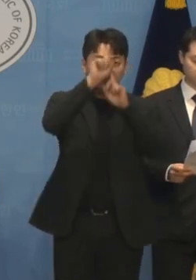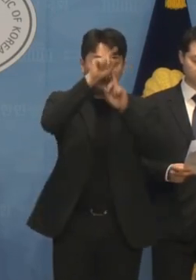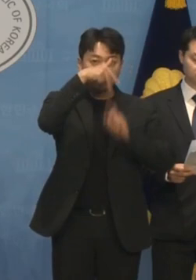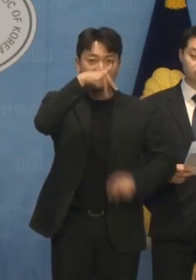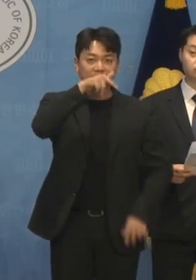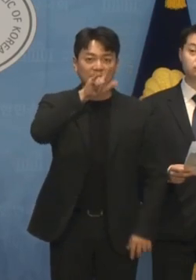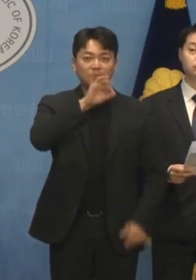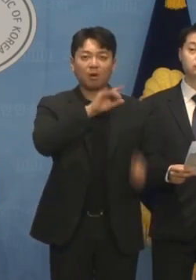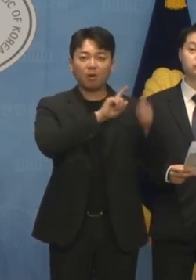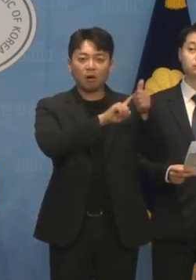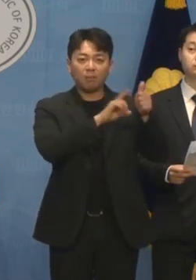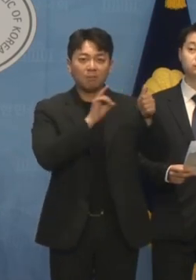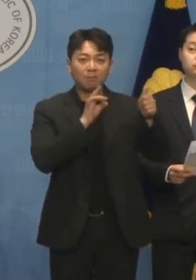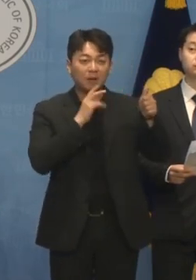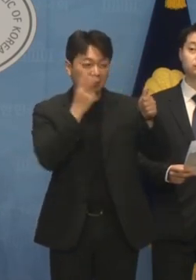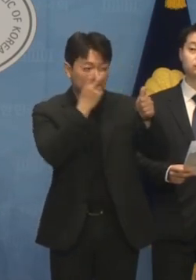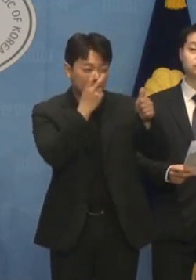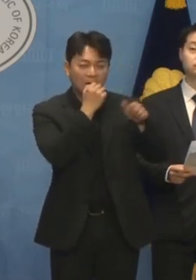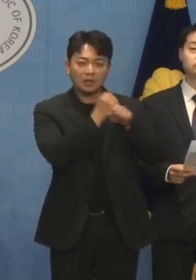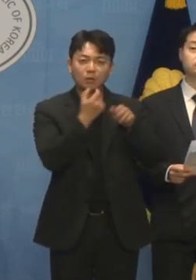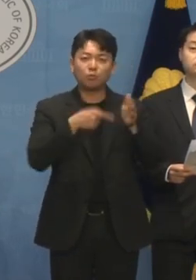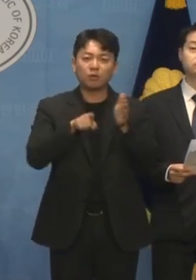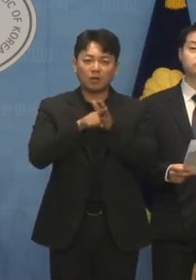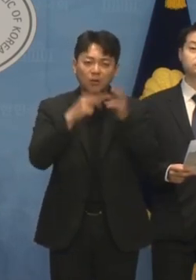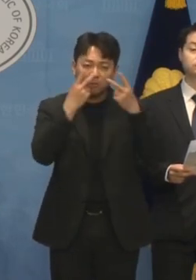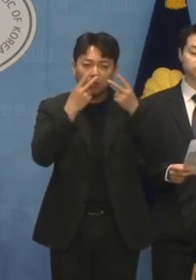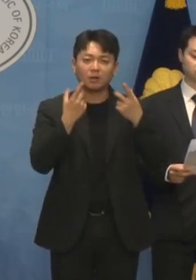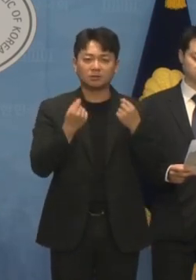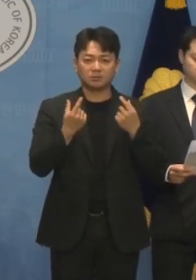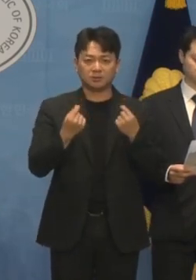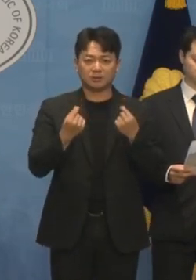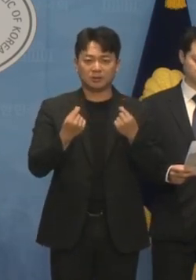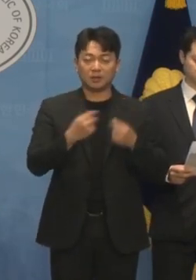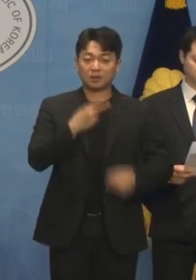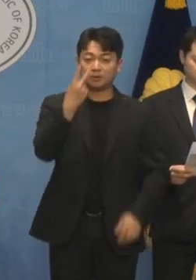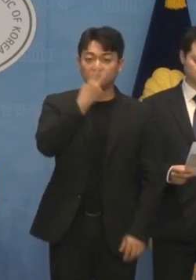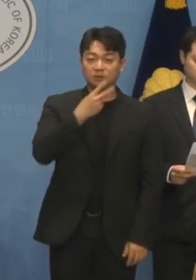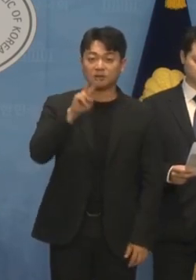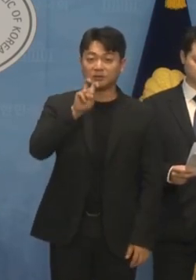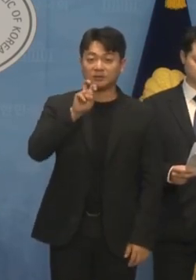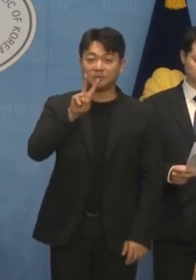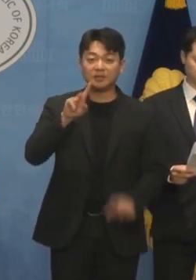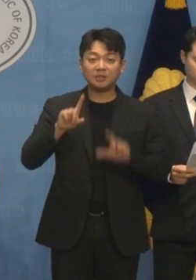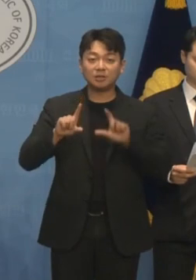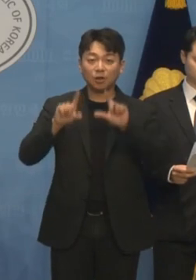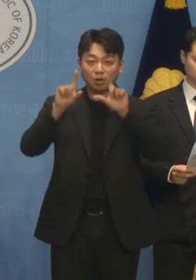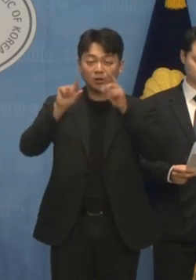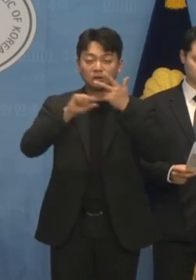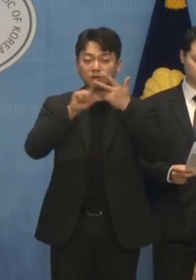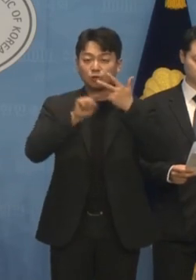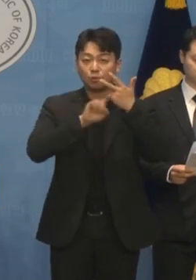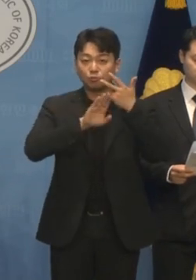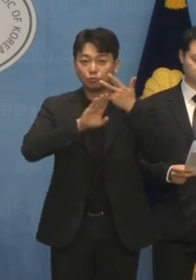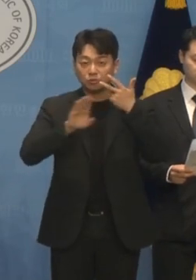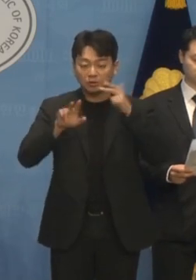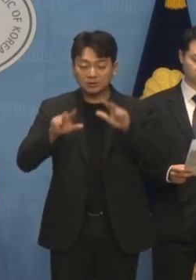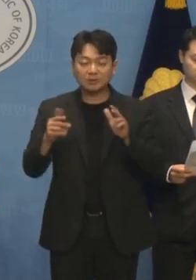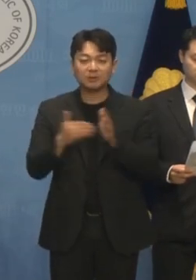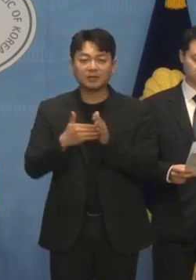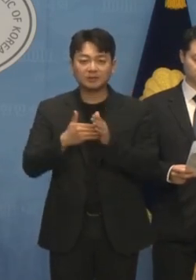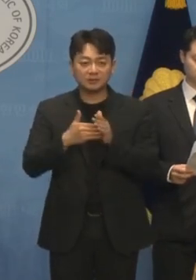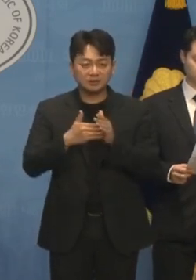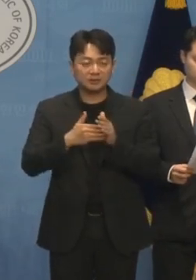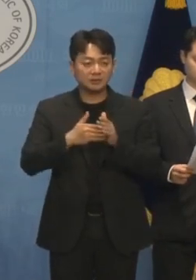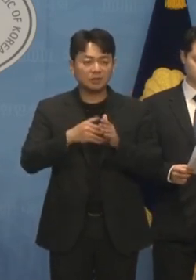아집이 넘쳐납니다 경기 도청을 2022년 7월부터 지난해 말까지 모두 14차례나